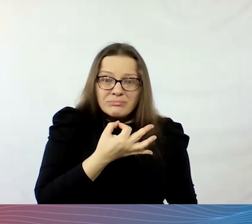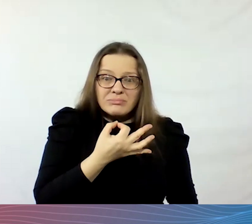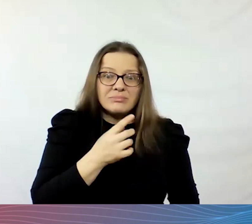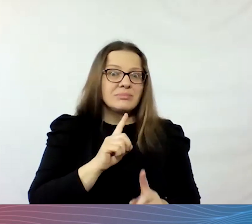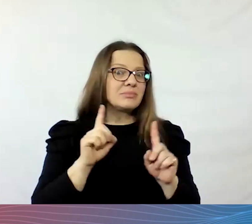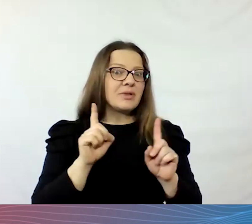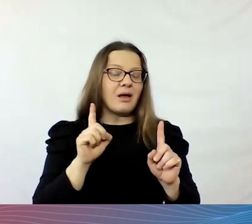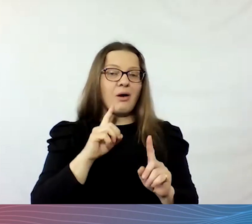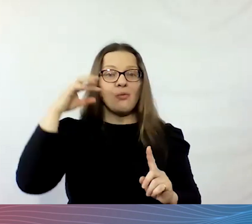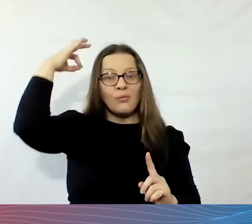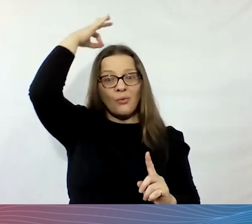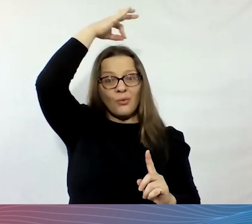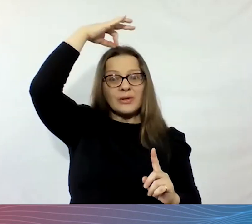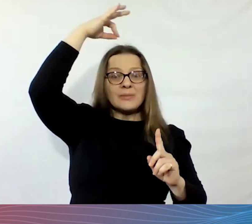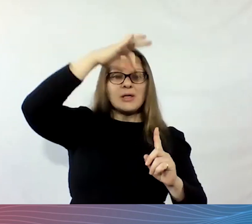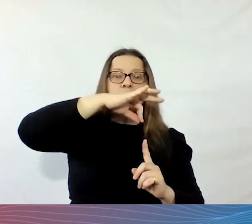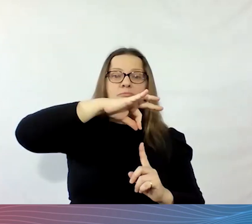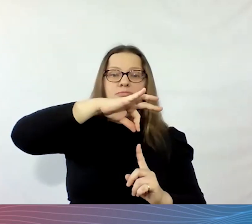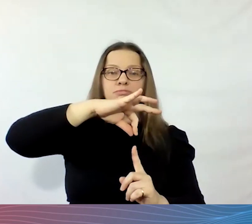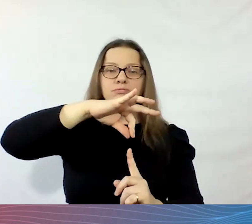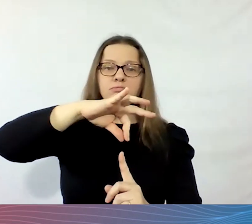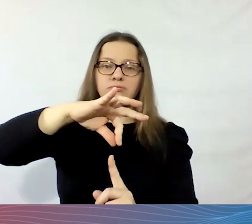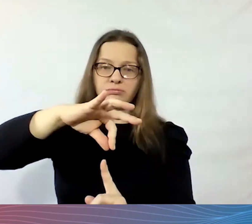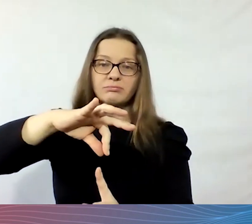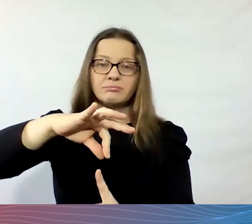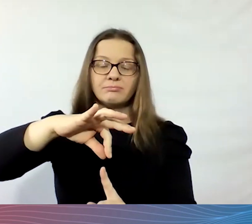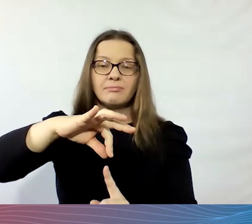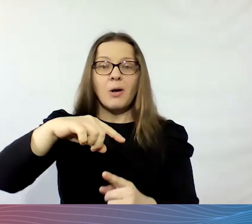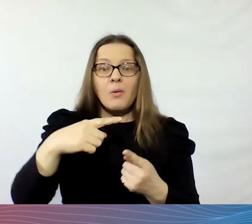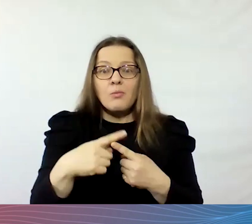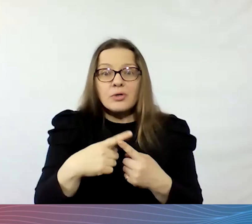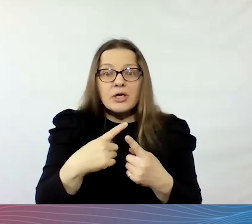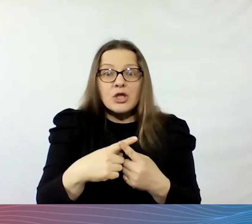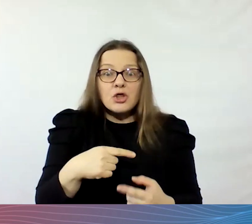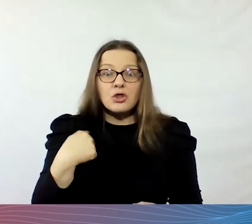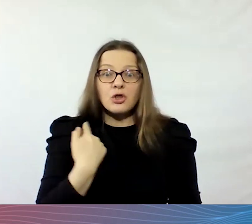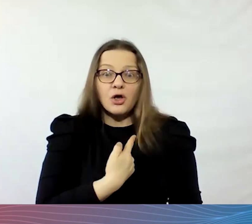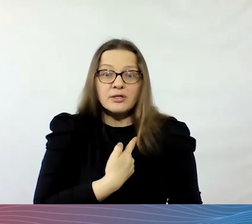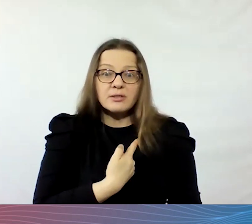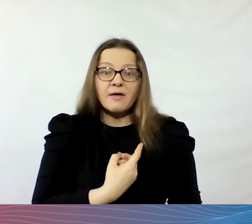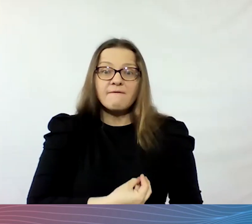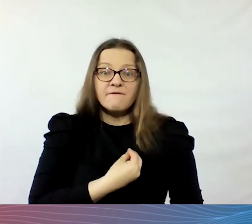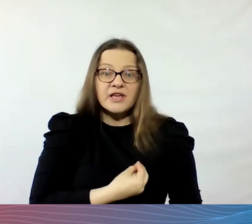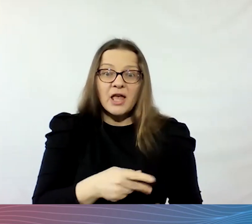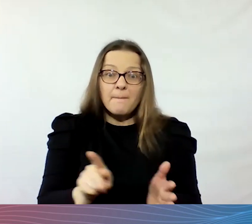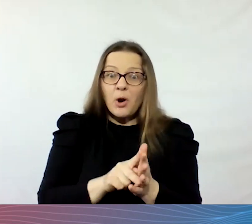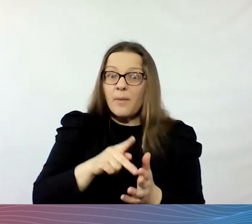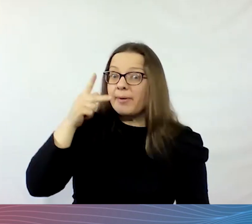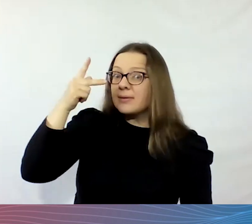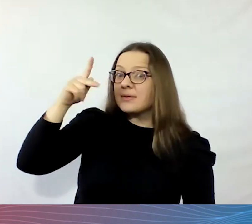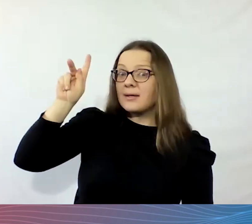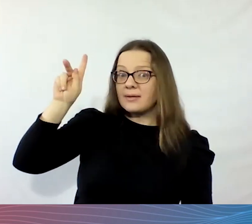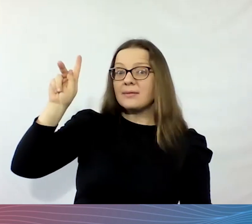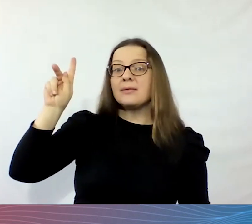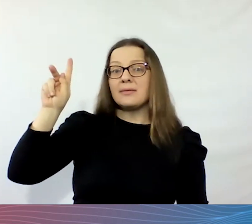Espírito, porque nós somos prisioneiros no Senhor. É Ele quem manda, tá? E então, se